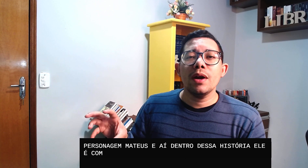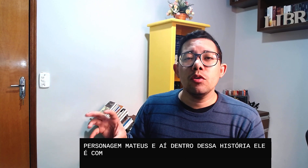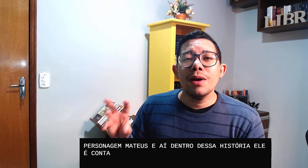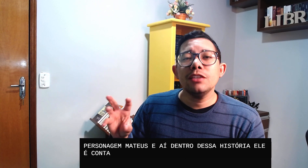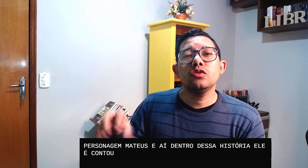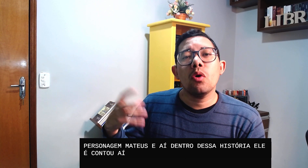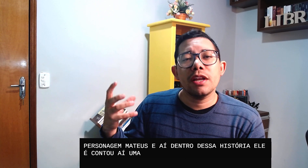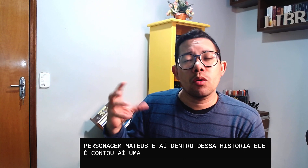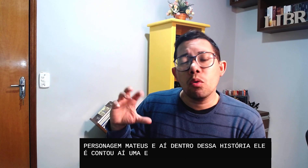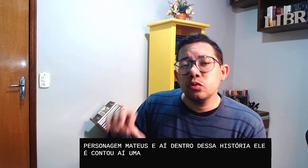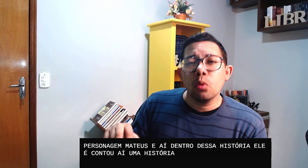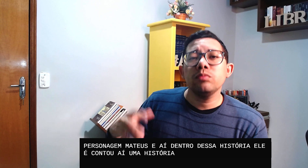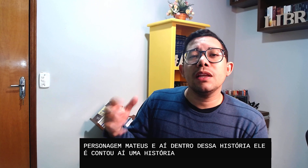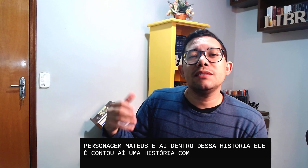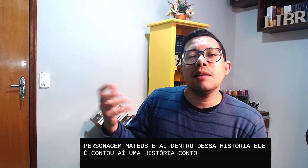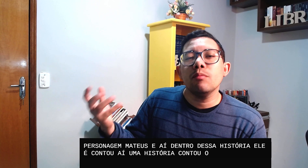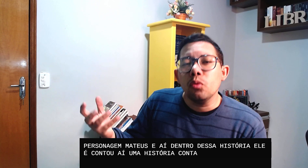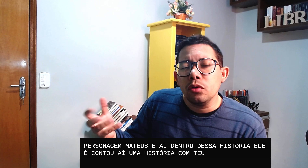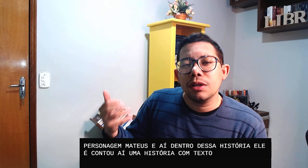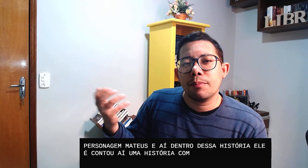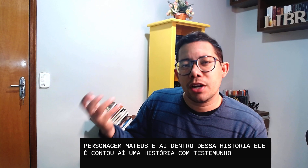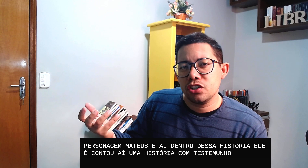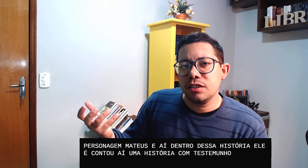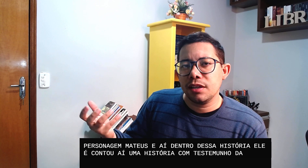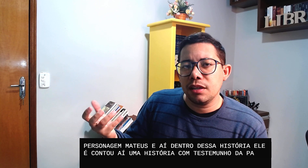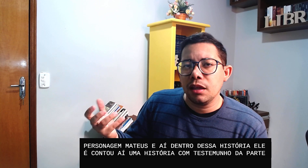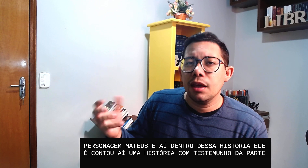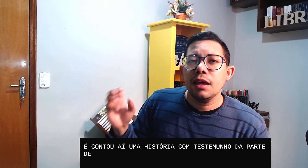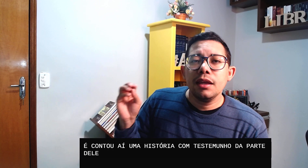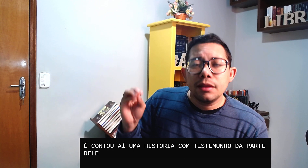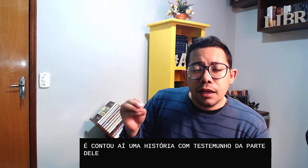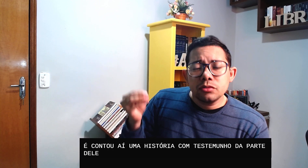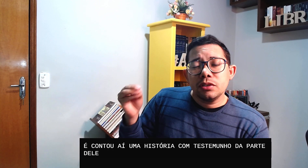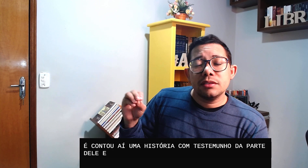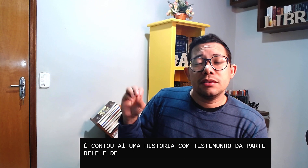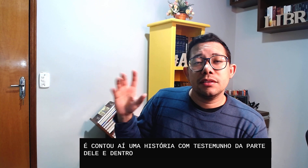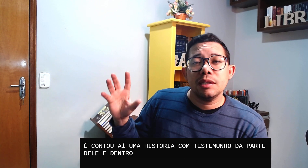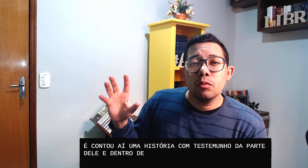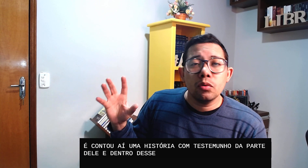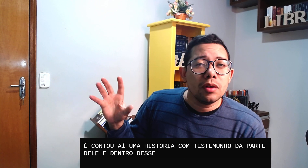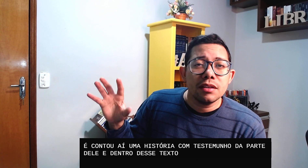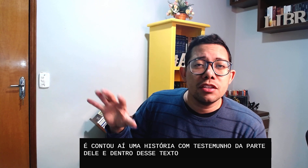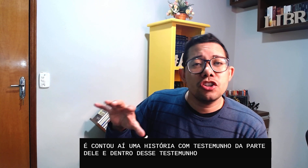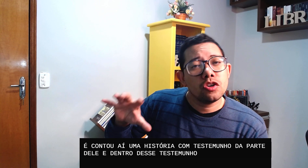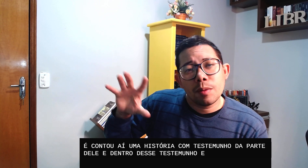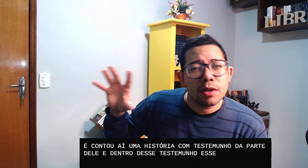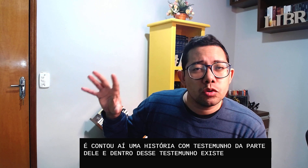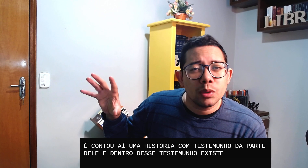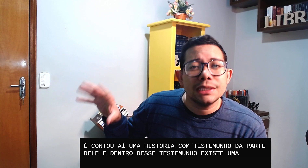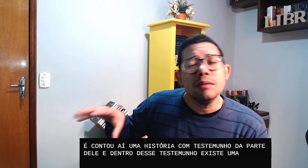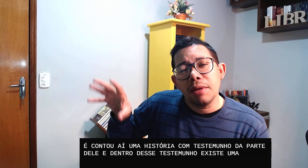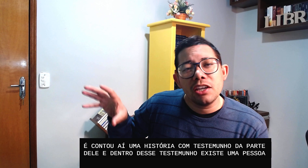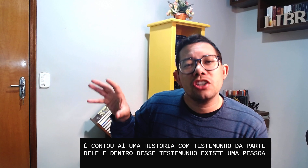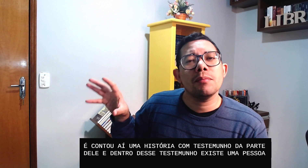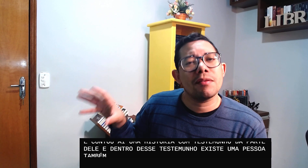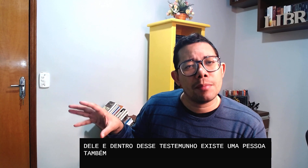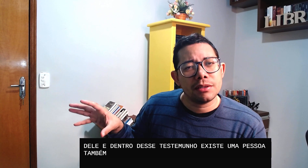uma história, contou um testemunho da parte dele, e dentro desse testemunho existia uma pessoa também que chamava